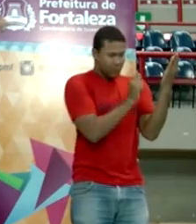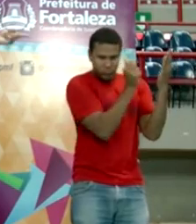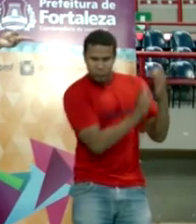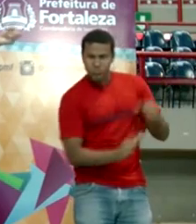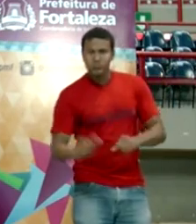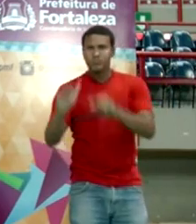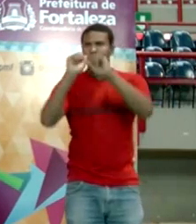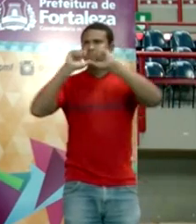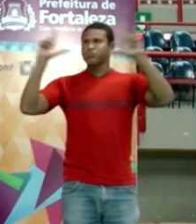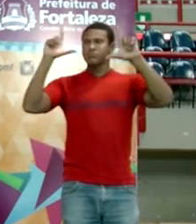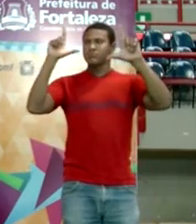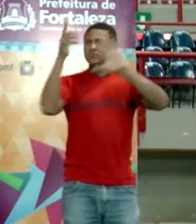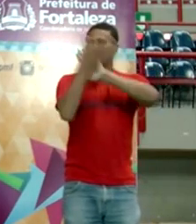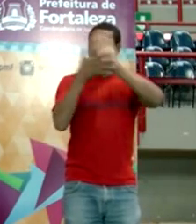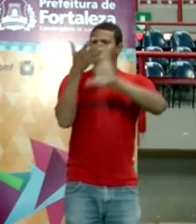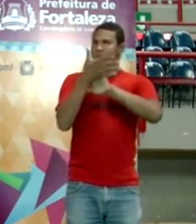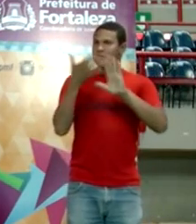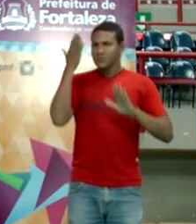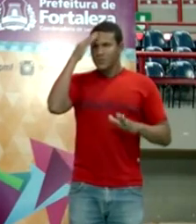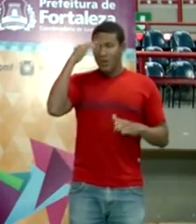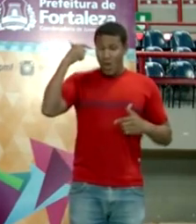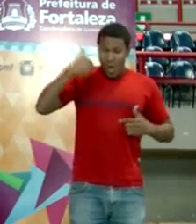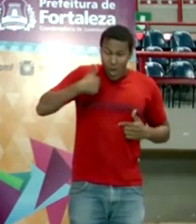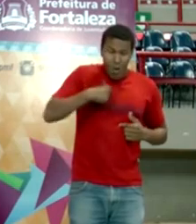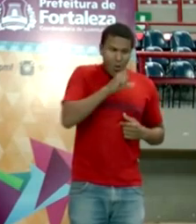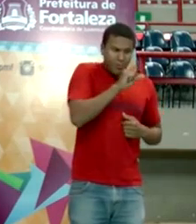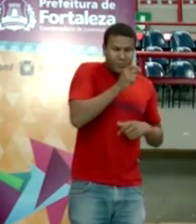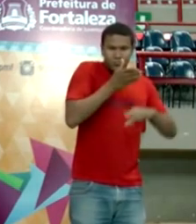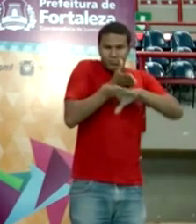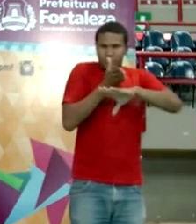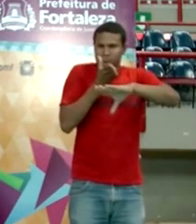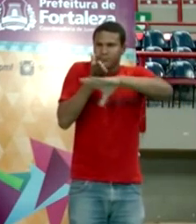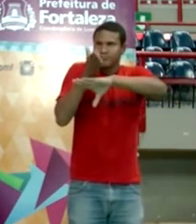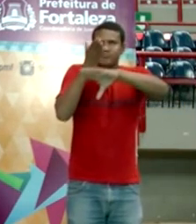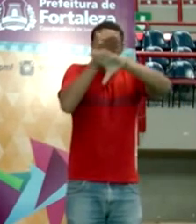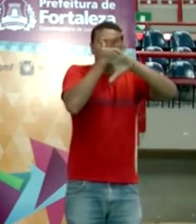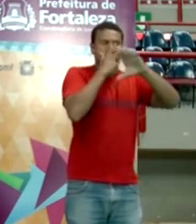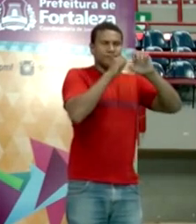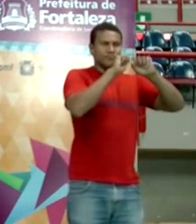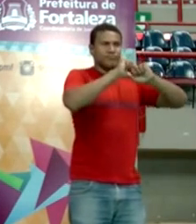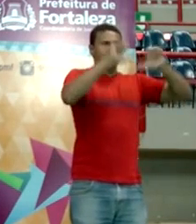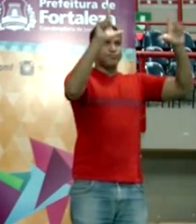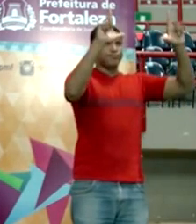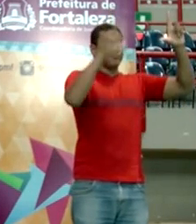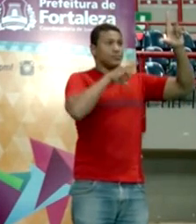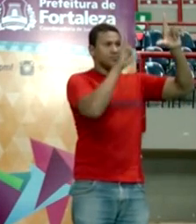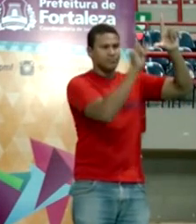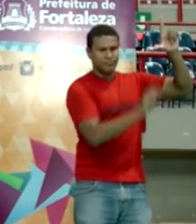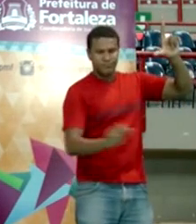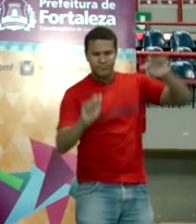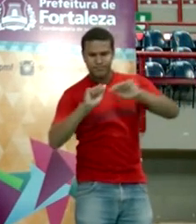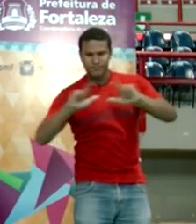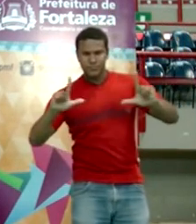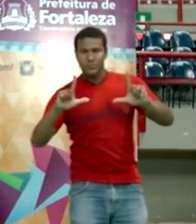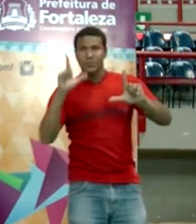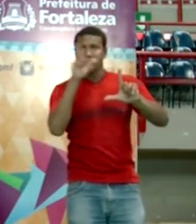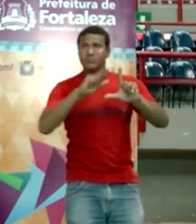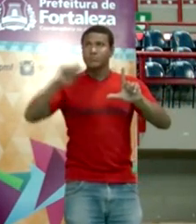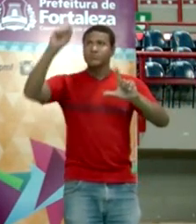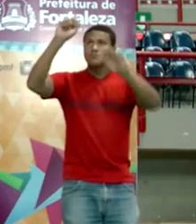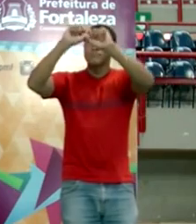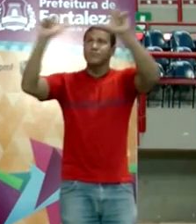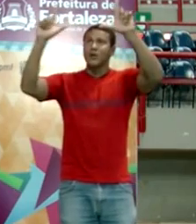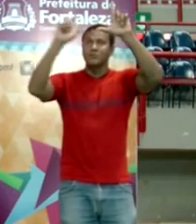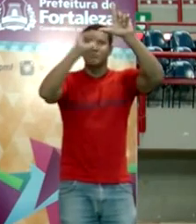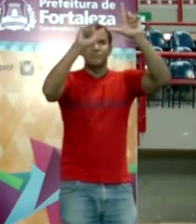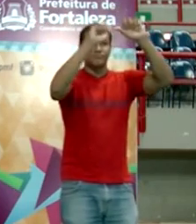para outro texto. Quer dizer, eu vou acessando as informações de acordo com o meu